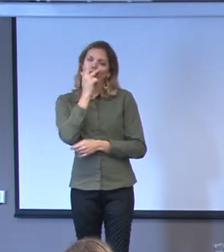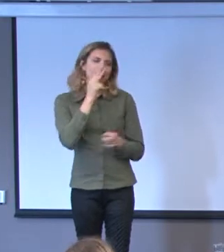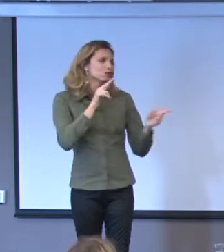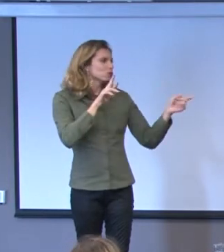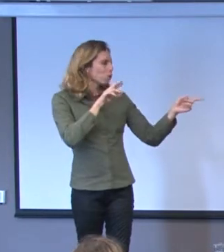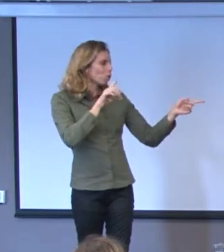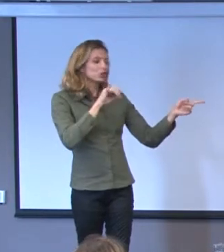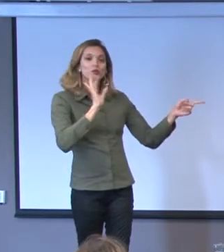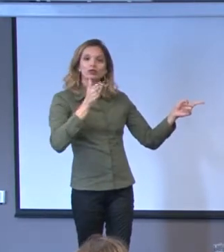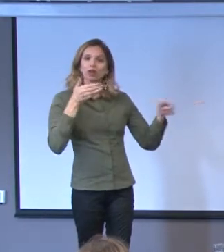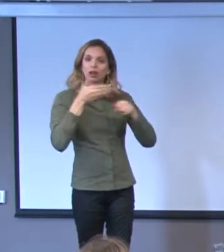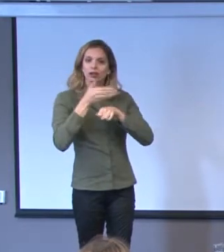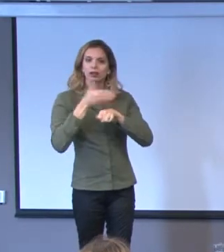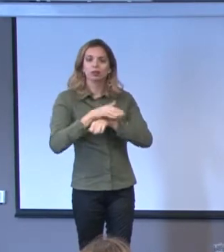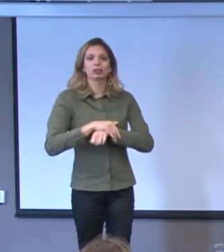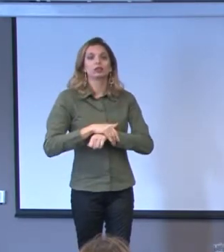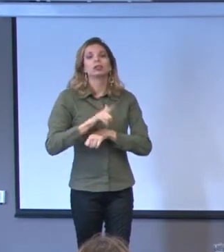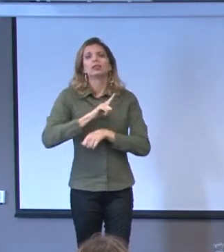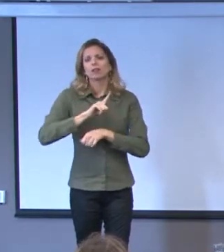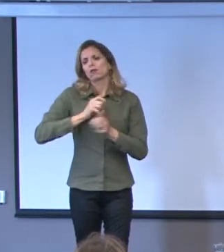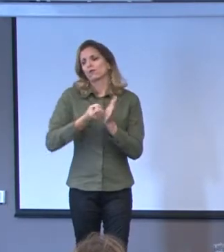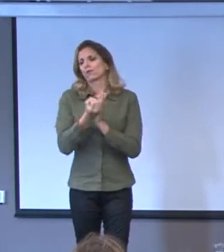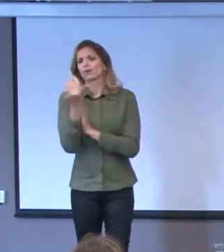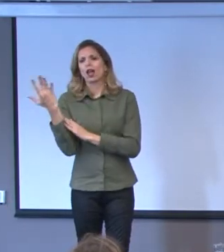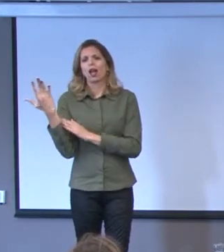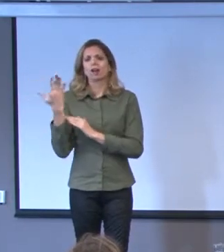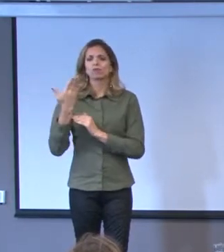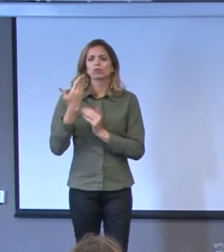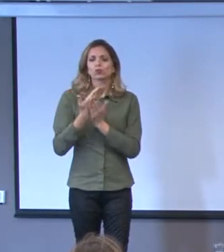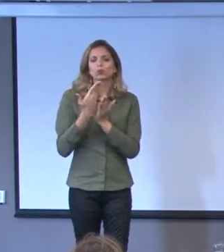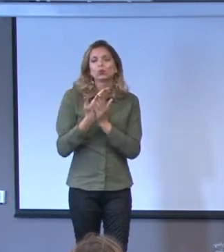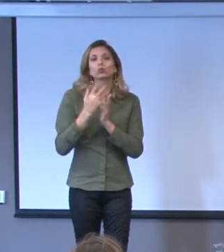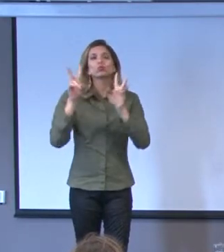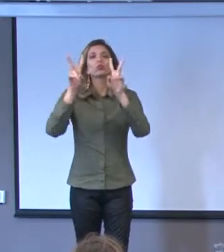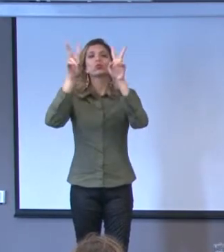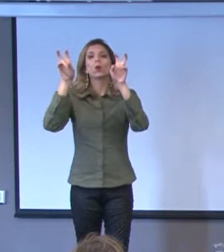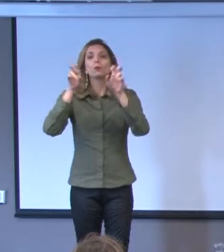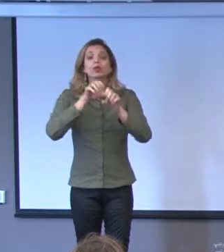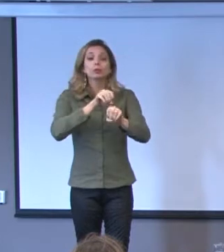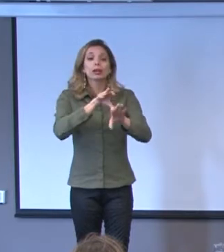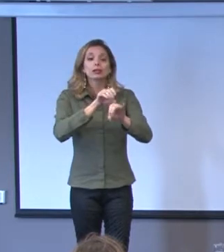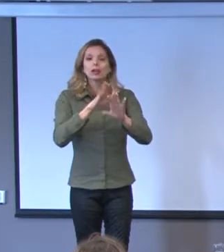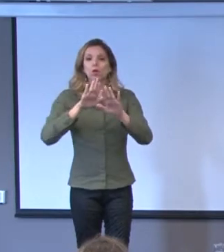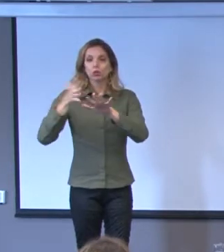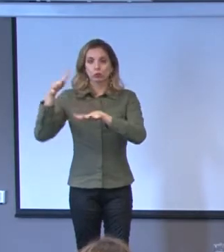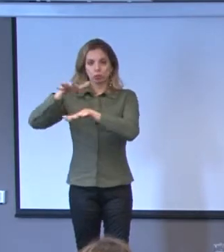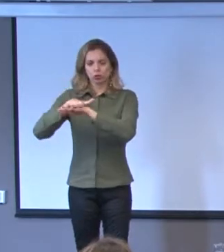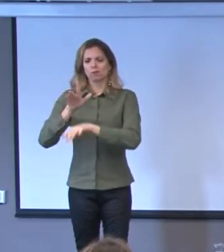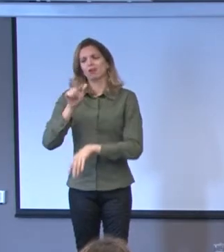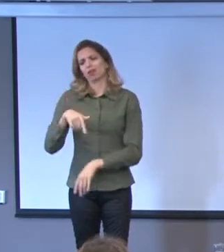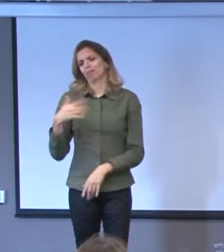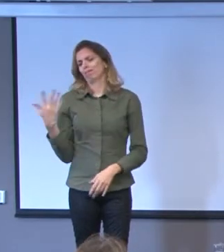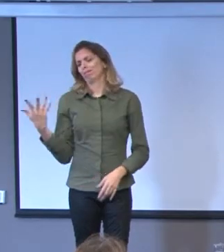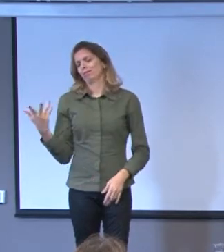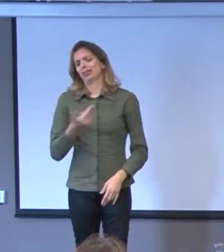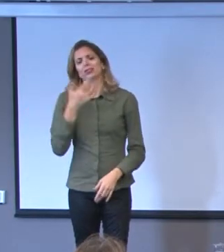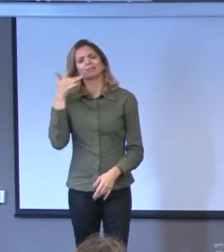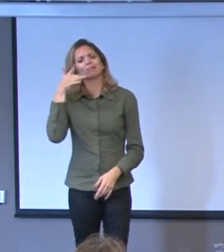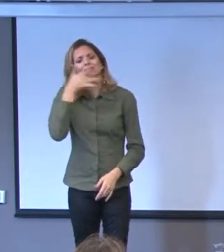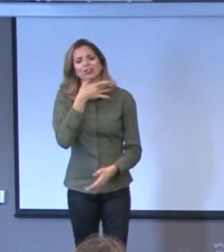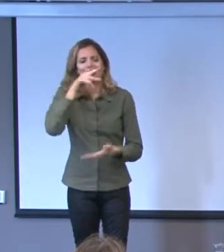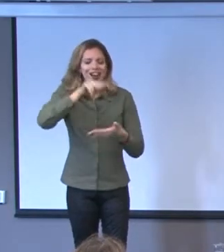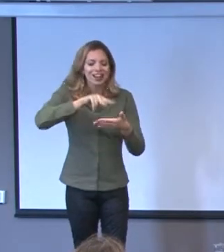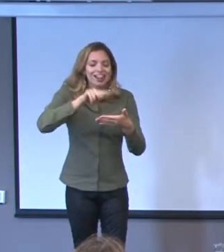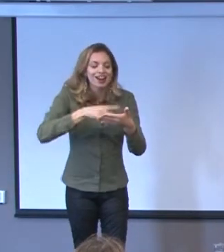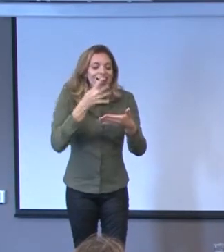não sei. Eles fizeram uma coleção de estudos no mundo inteiro sobre o impacto da educação inclusiva. E é um dos estudos mais deliciosos para a gente ler,